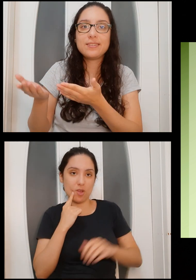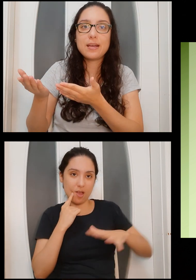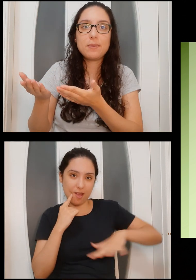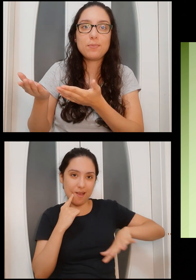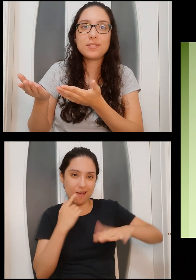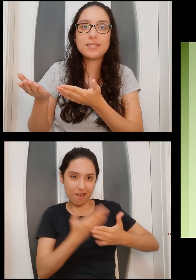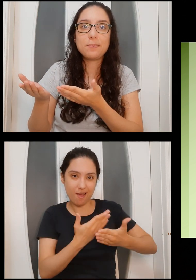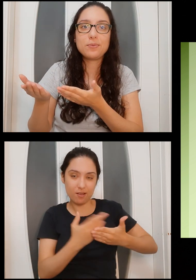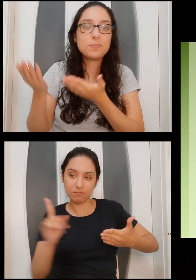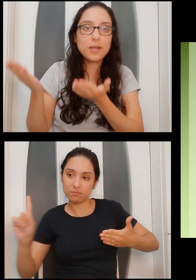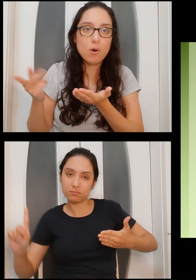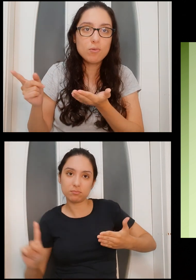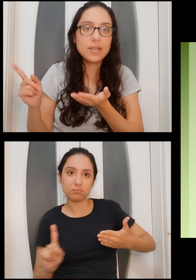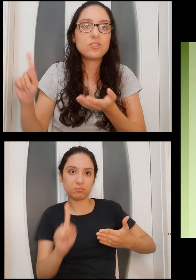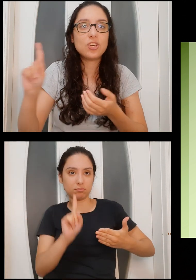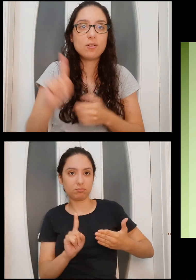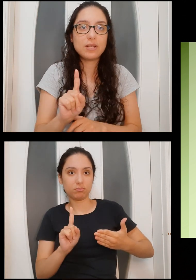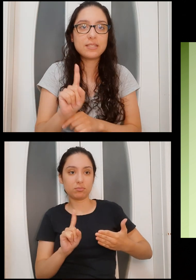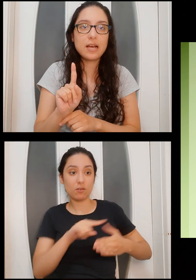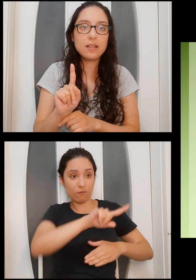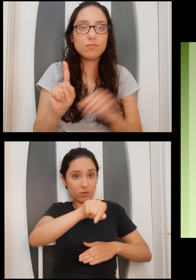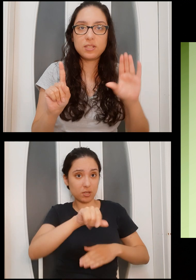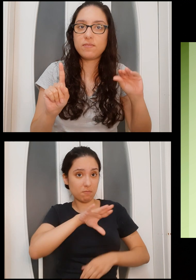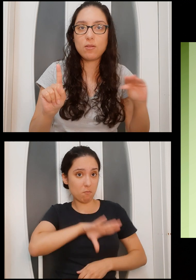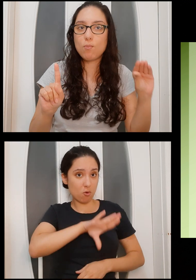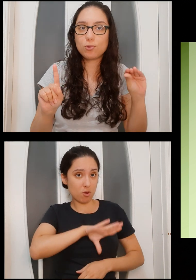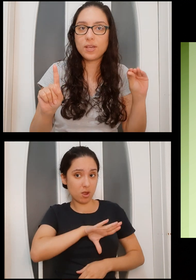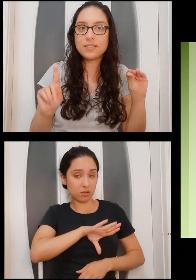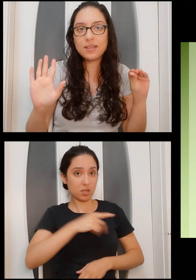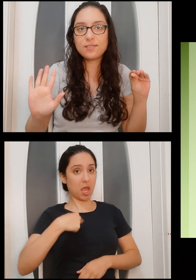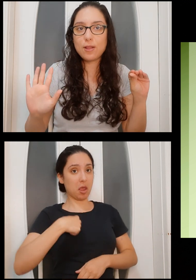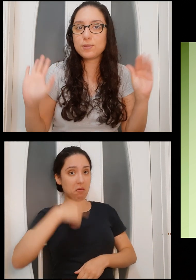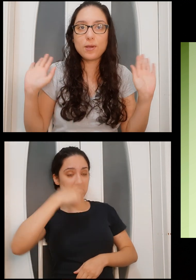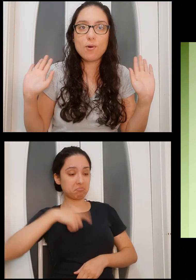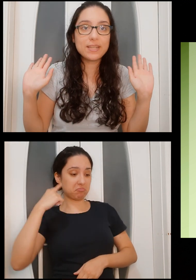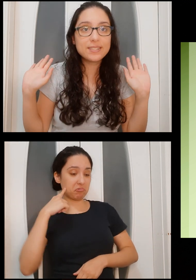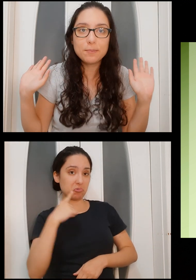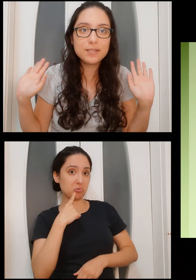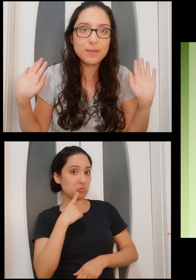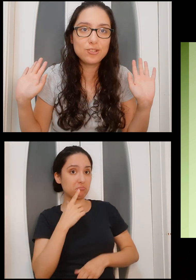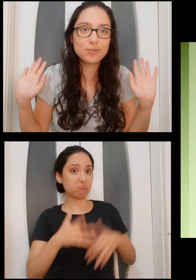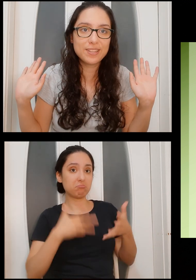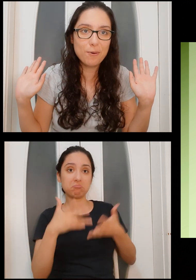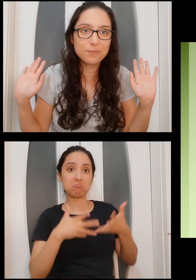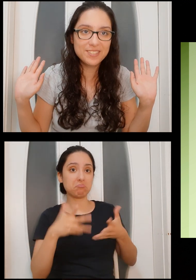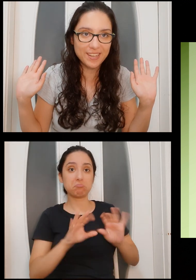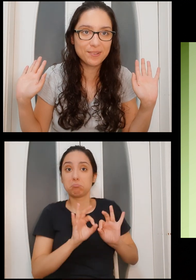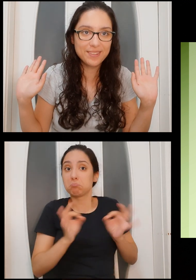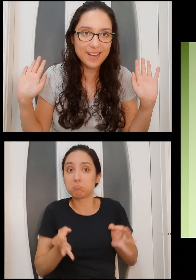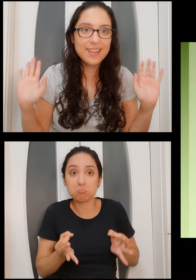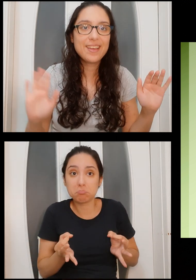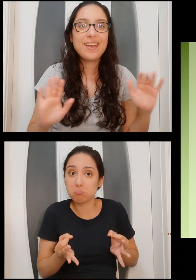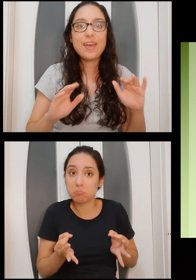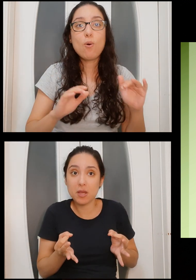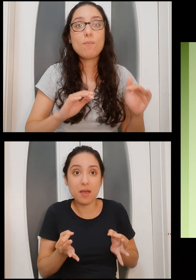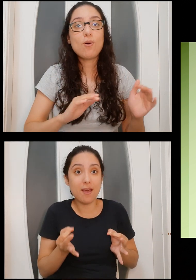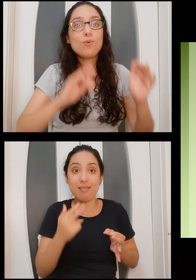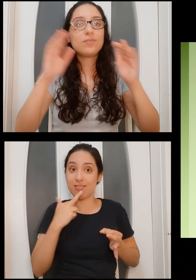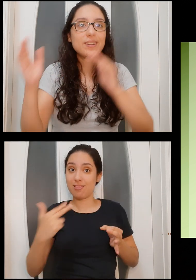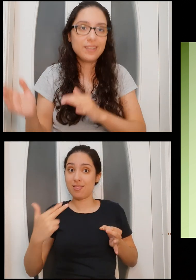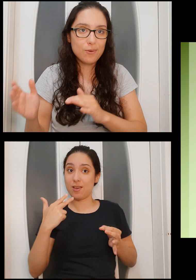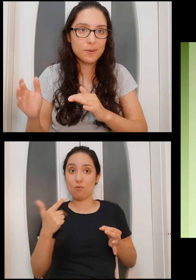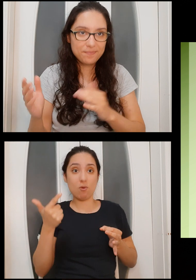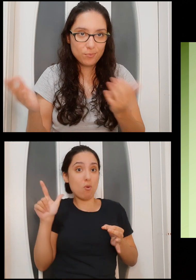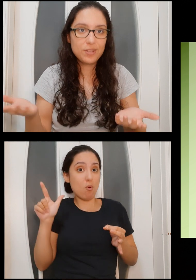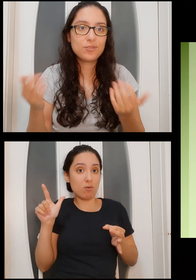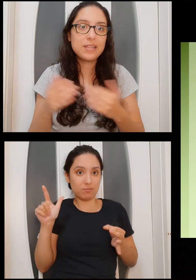imagina que eles sabem, por exemplo, espanhol, e eles chegam na sala e vocês falam português e eles falam espanhol. É simplesmente isso que está acontecendo, tá? É uma